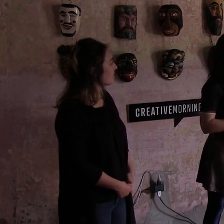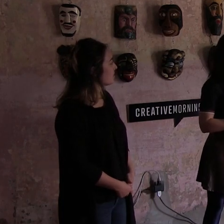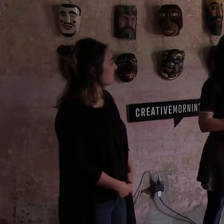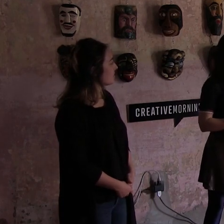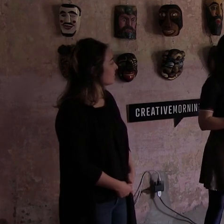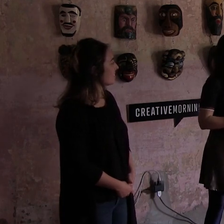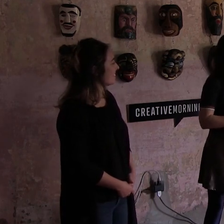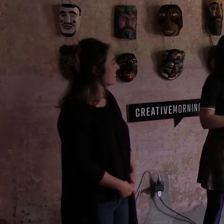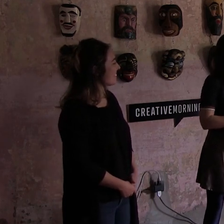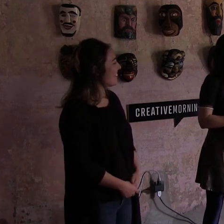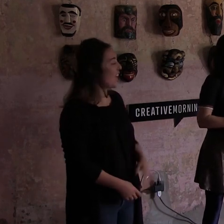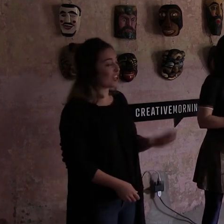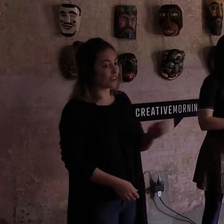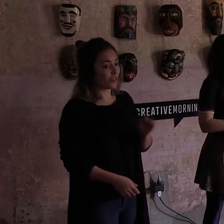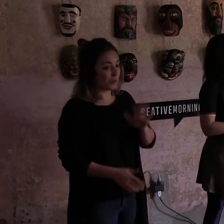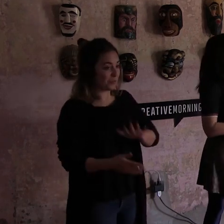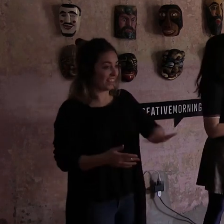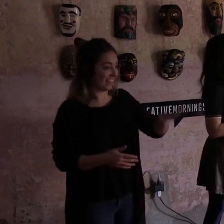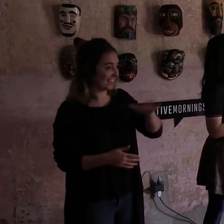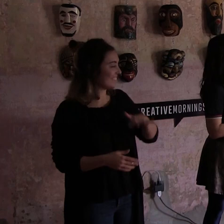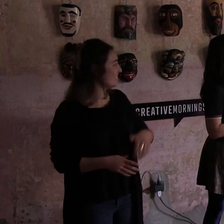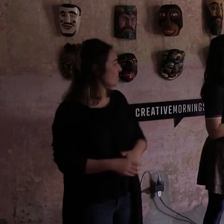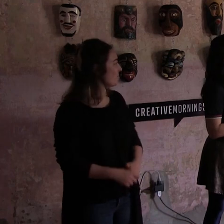todos ustedes.